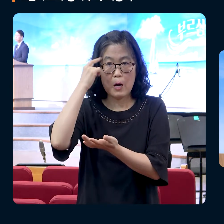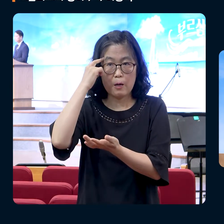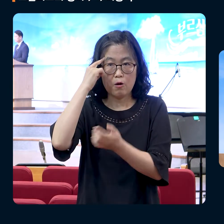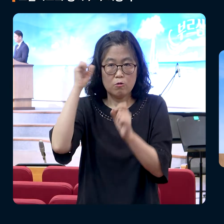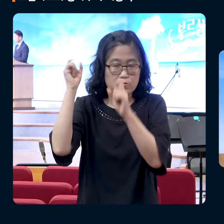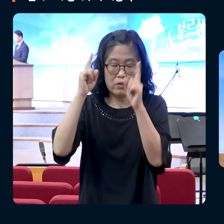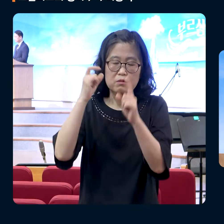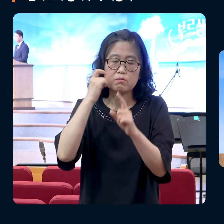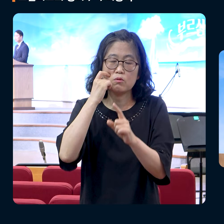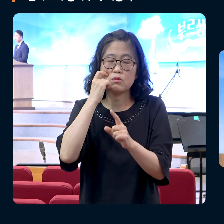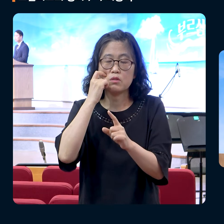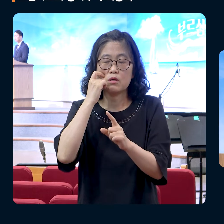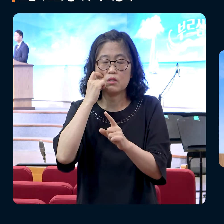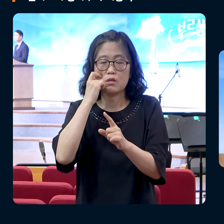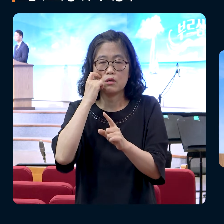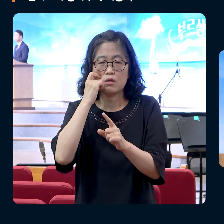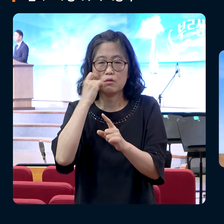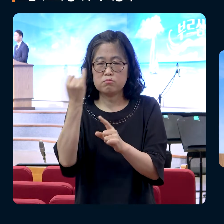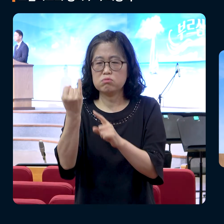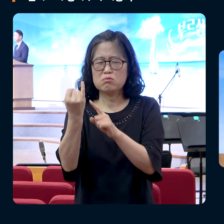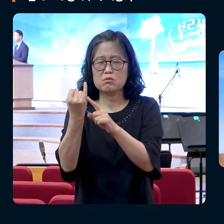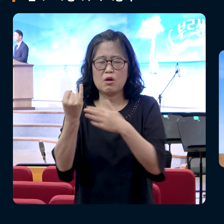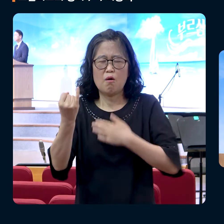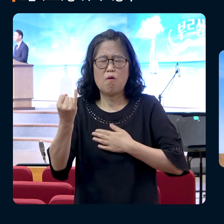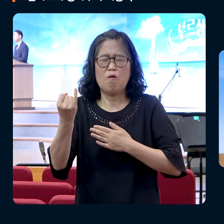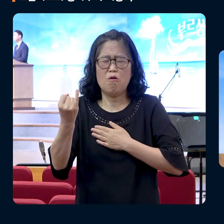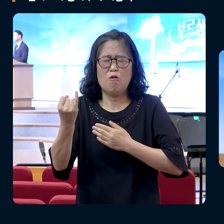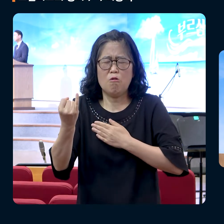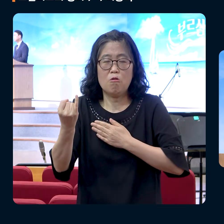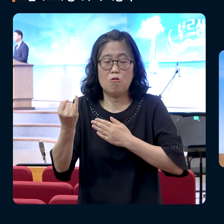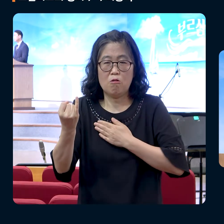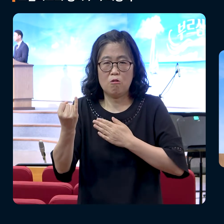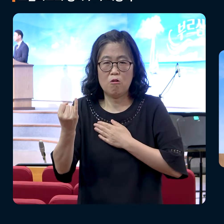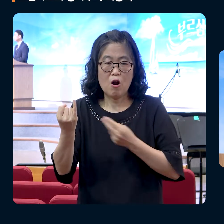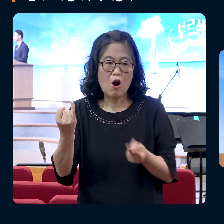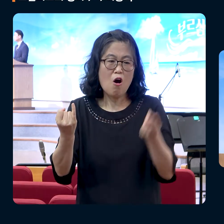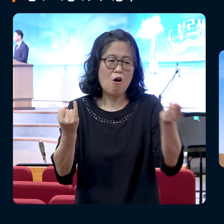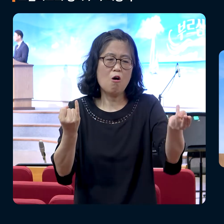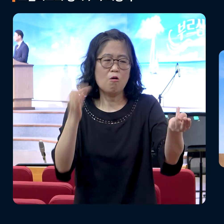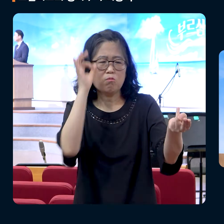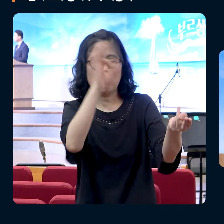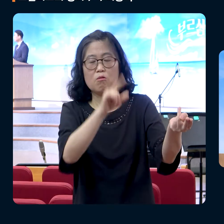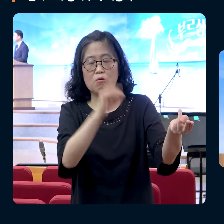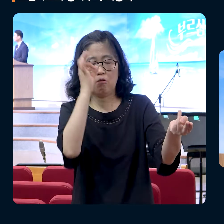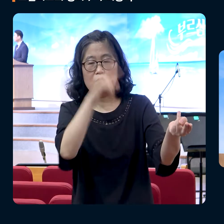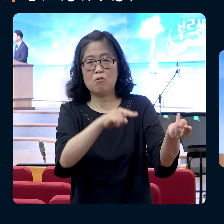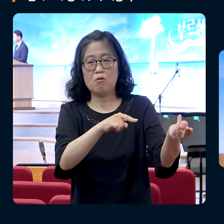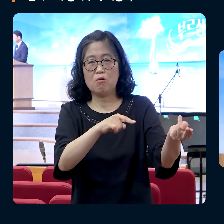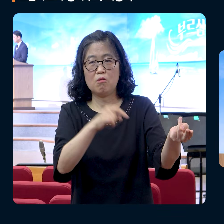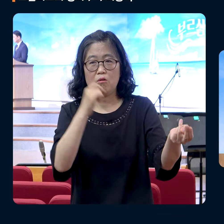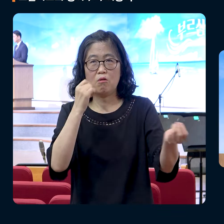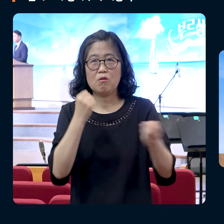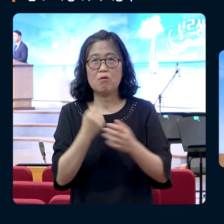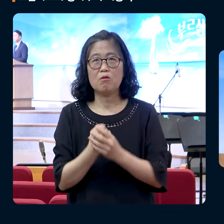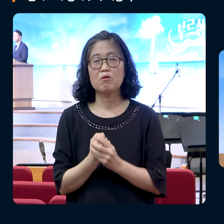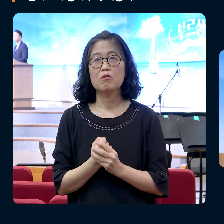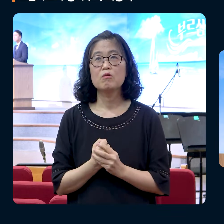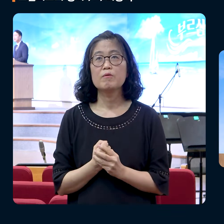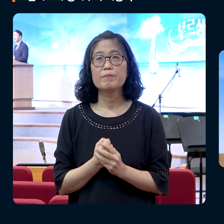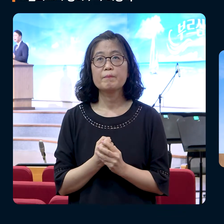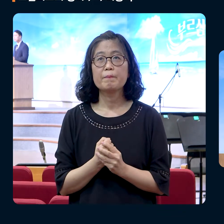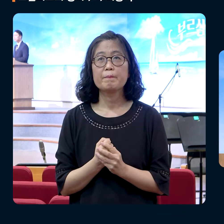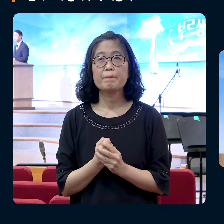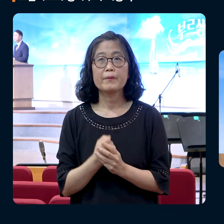차릴 수 없는 그런 지경 가운데 있었구나라는 그런 마음들을 다시 한번 또 생각하고 공감하게 되는 그런